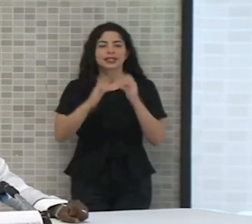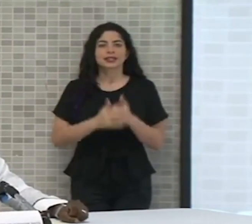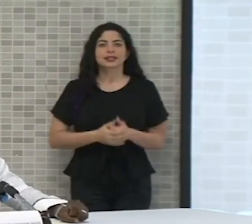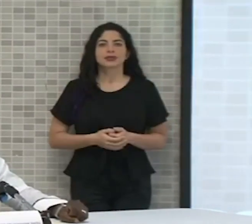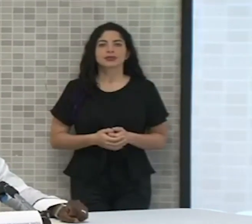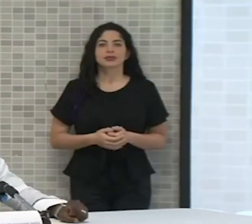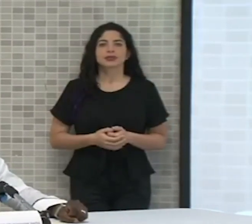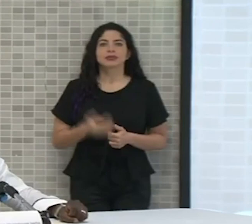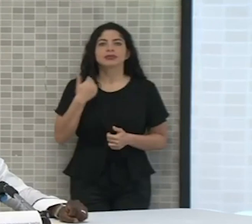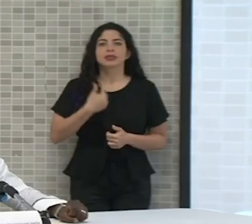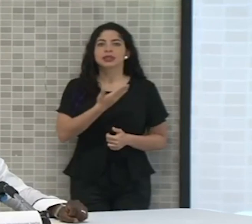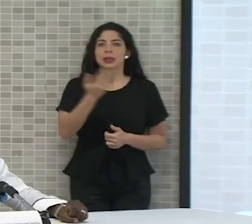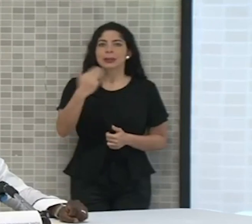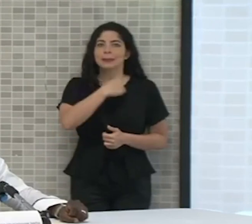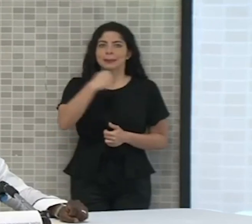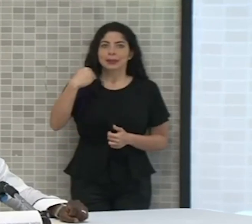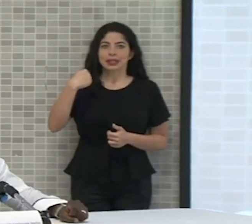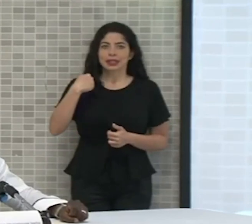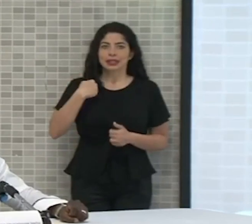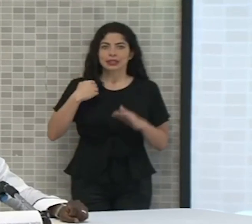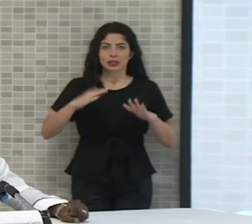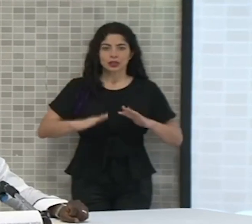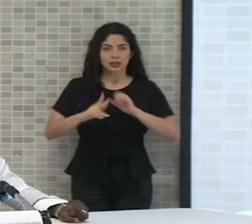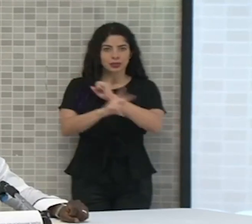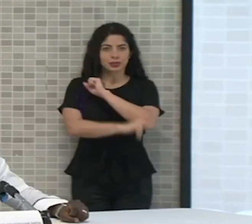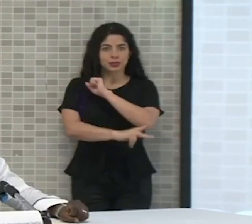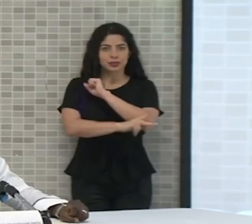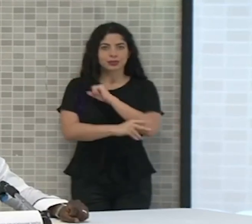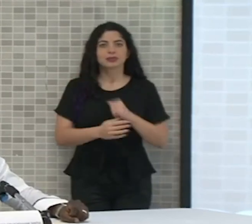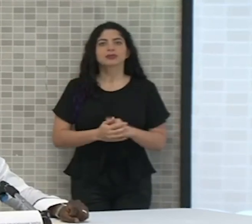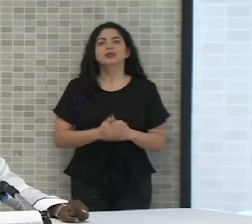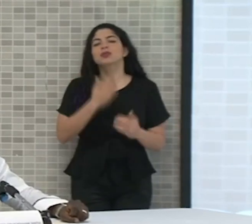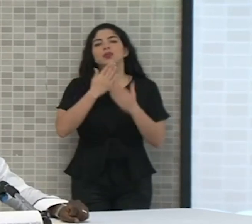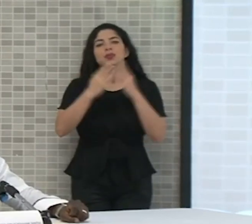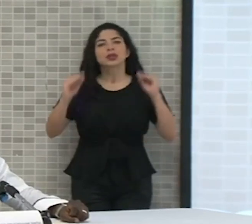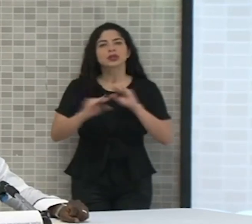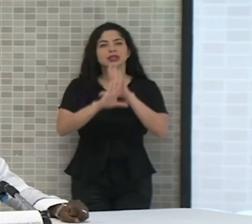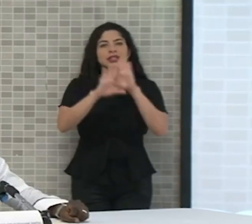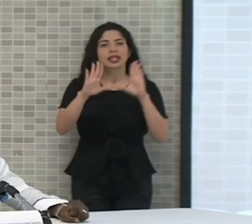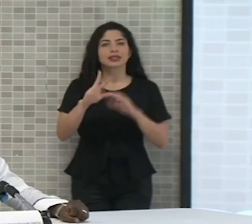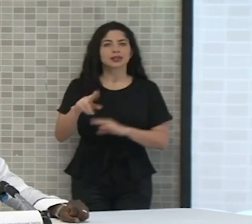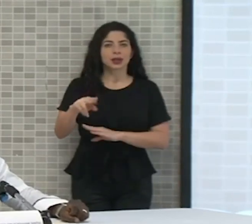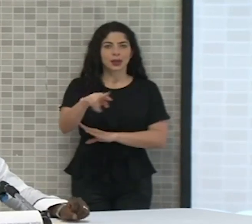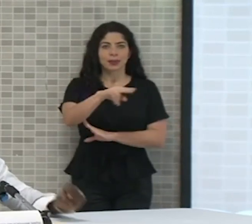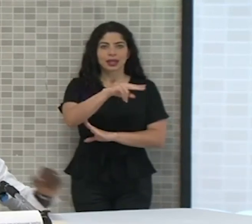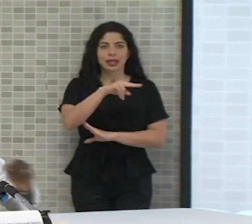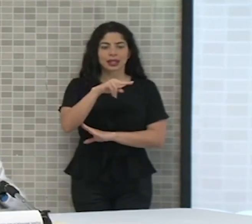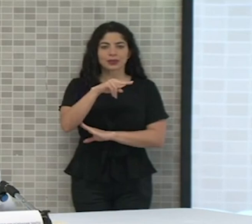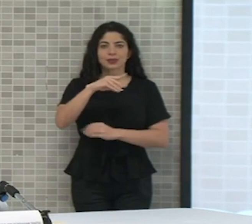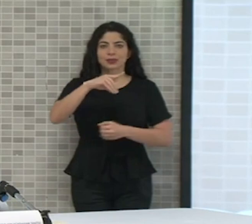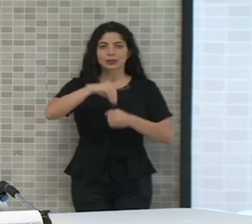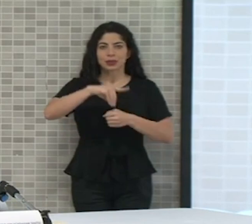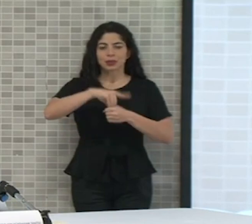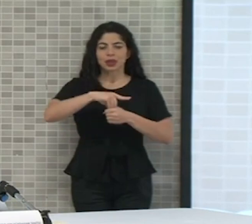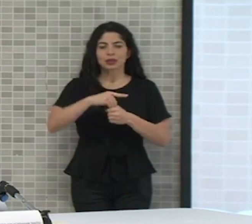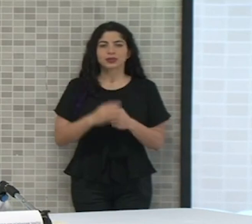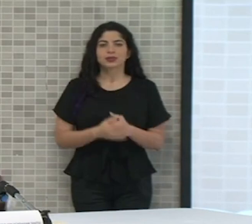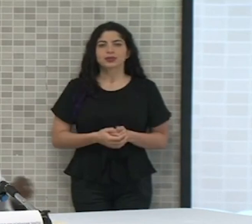señores ministros de Estado. Muy buenos días, compañeros y compañeras de